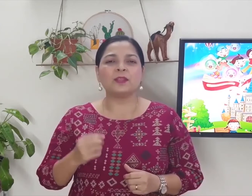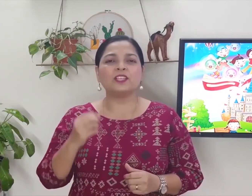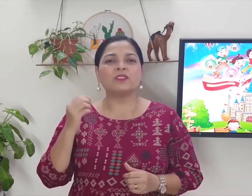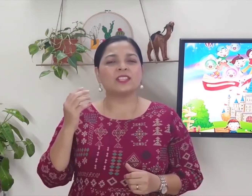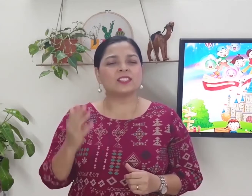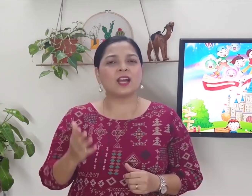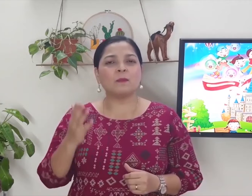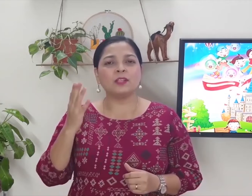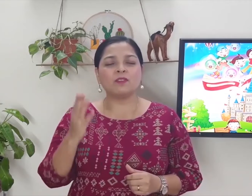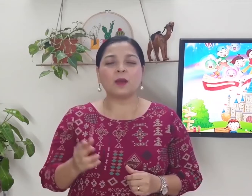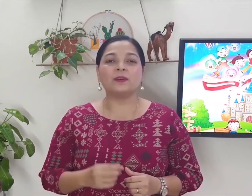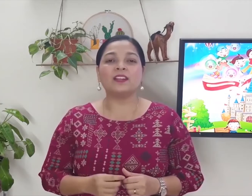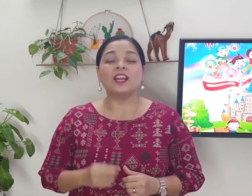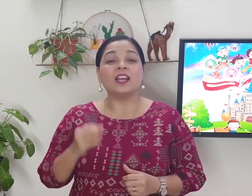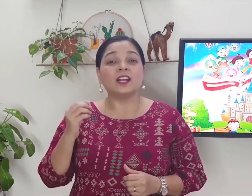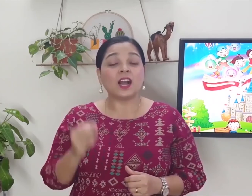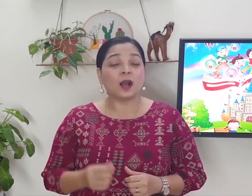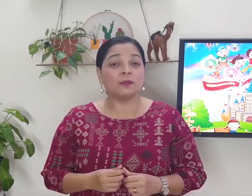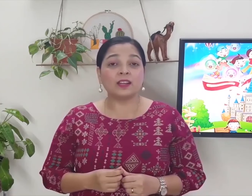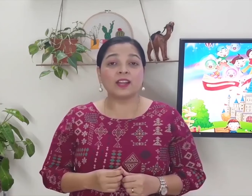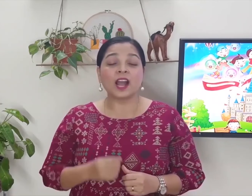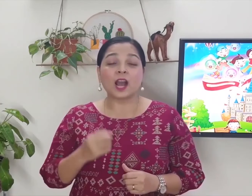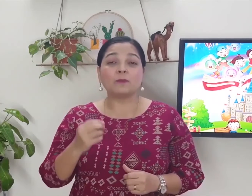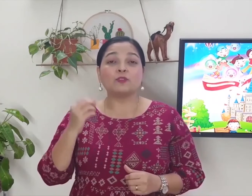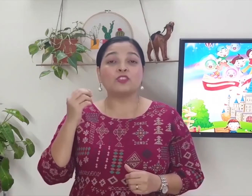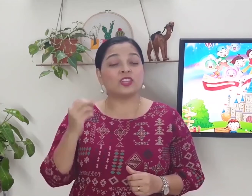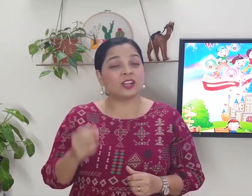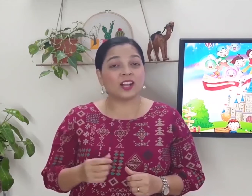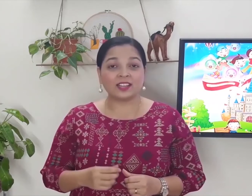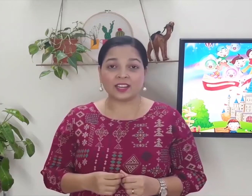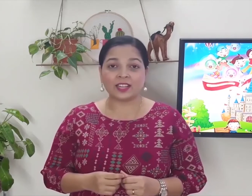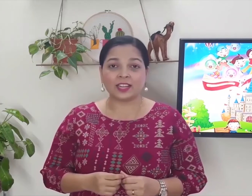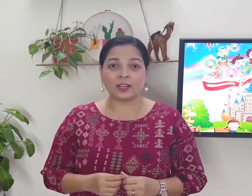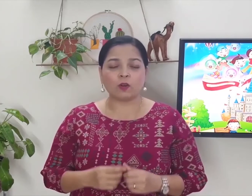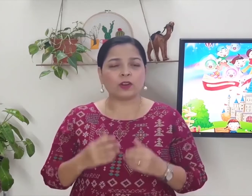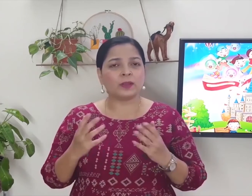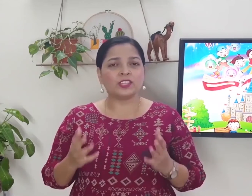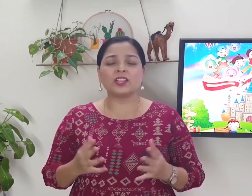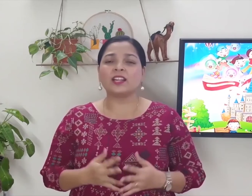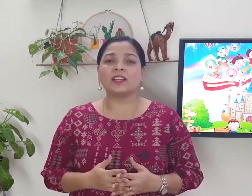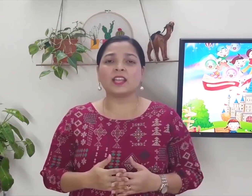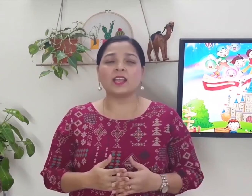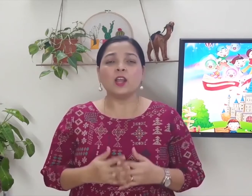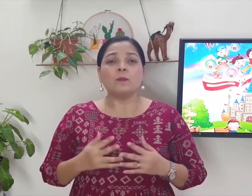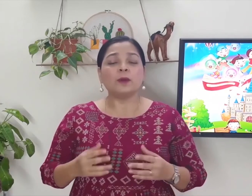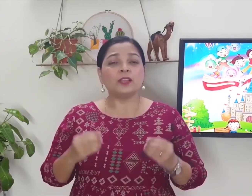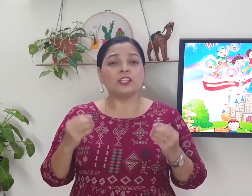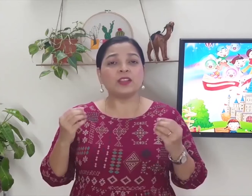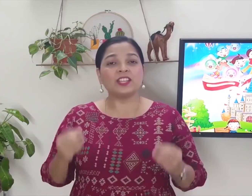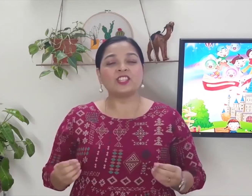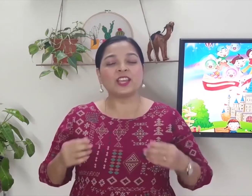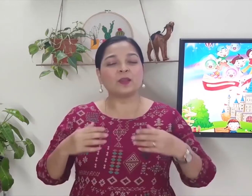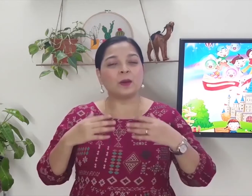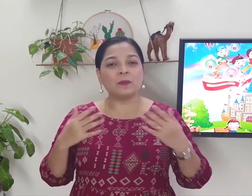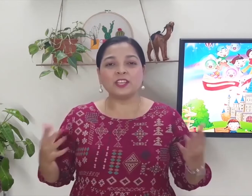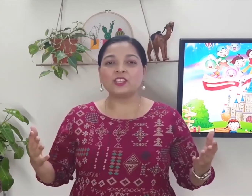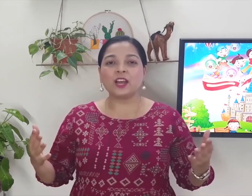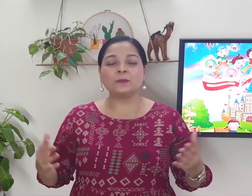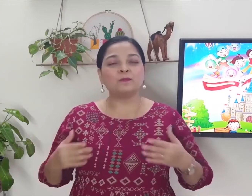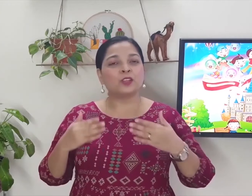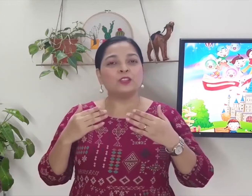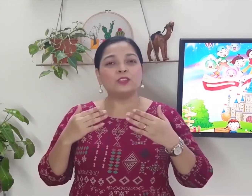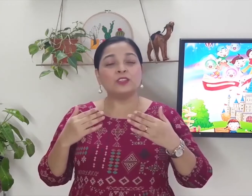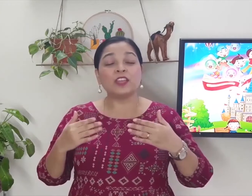गर्नेछु, परमेश्वरको सामर्थ्यले तपाईँको जीवनमा काम गरिरहनु भएको छ, उहाँ तपाईँलाई निको पार्न चाहनुहुन्छ। यो कुरा विश्वास गर्नुहोस्, परमेश्वरको इच्छा जहिले